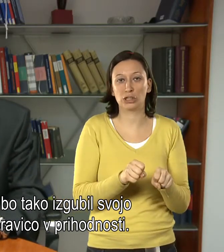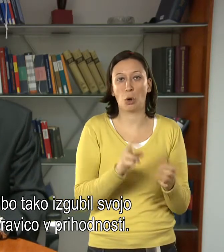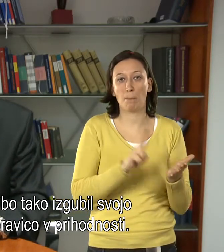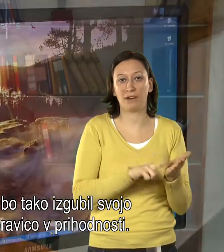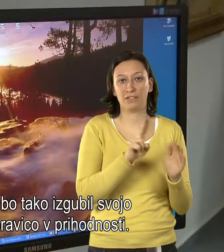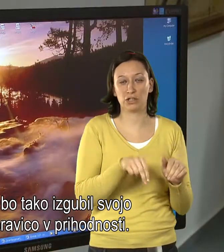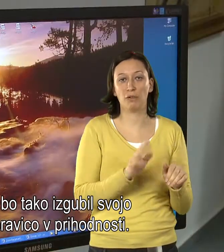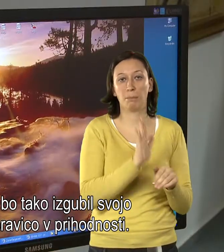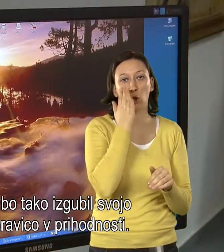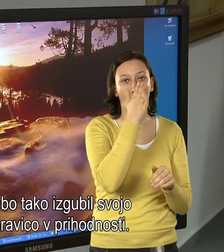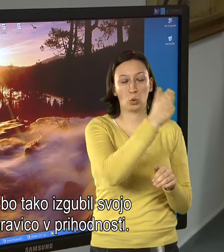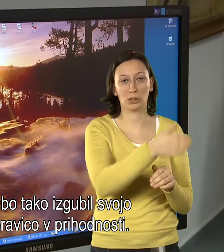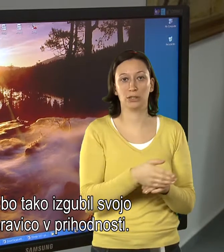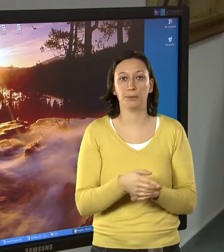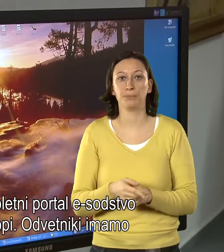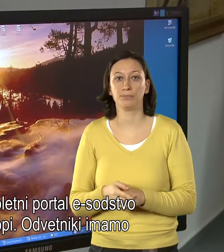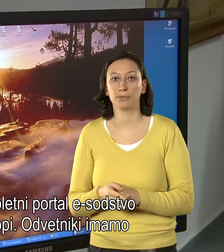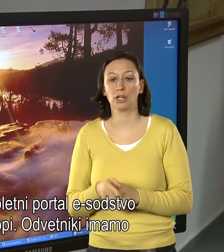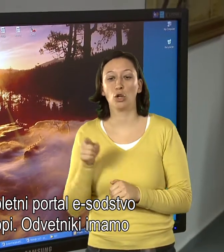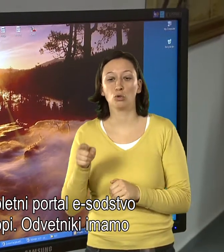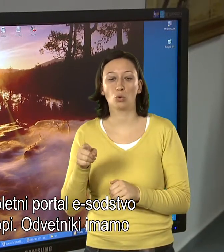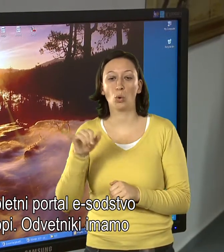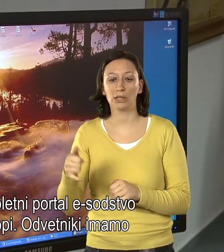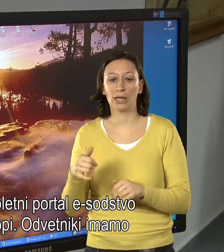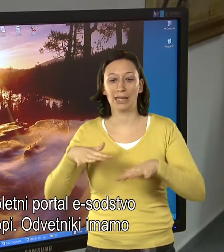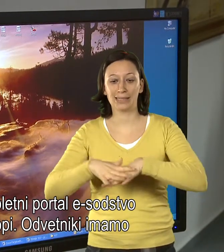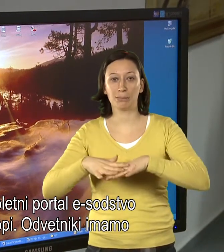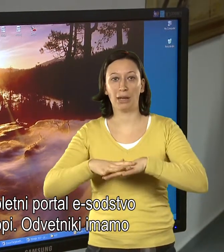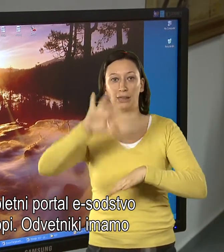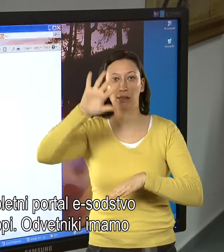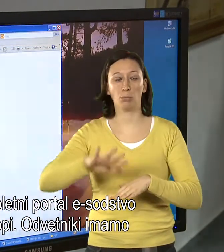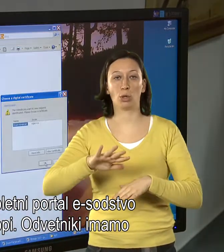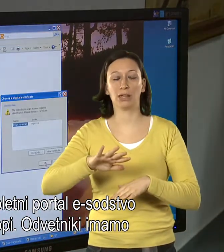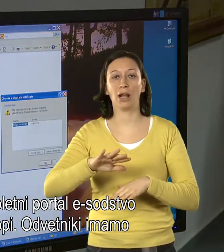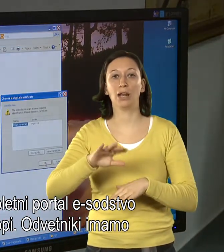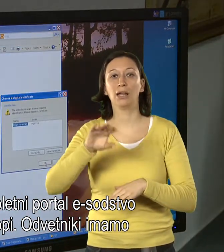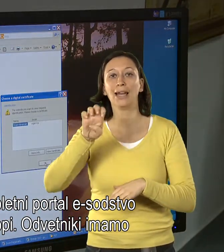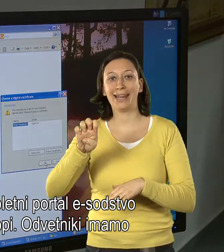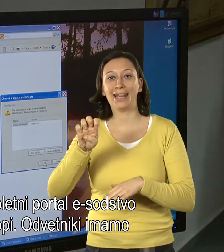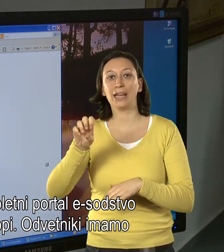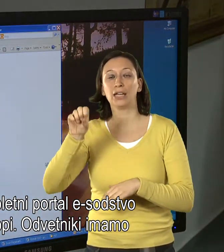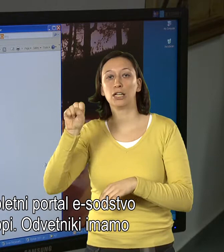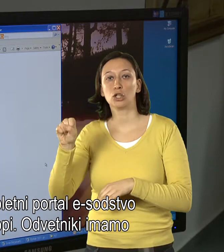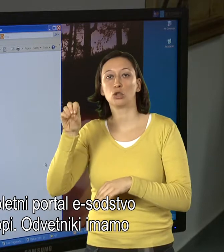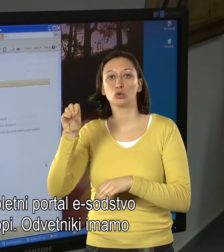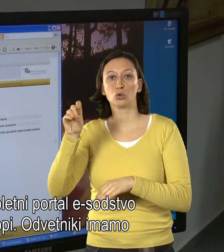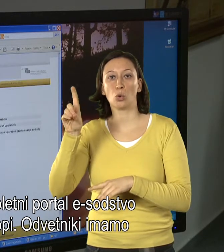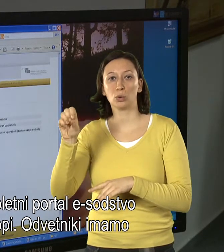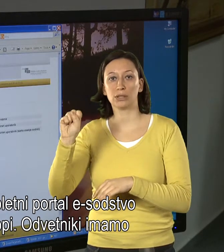prihodnosti. To je spletni portal e-sodstva, se